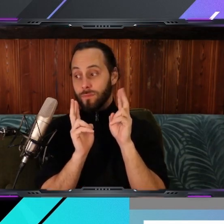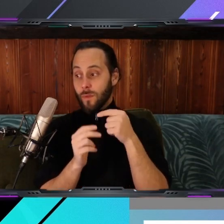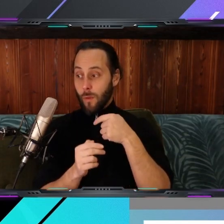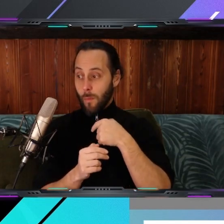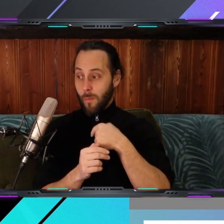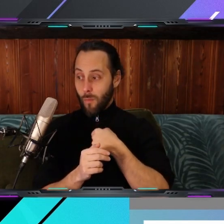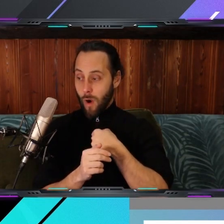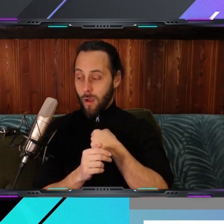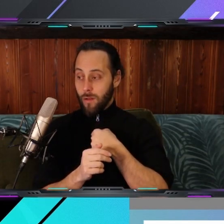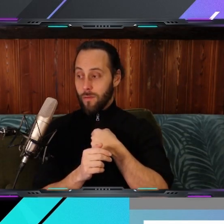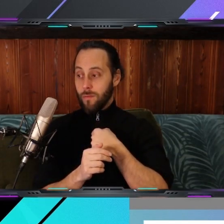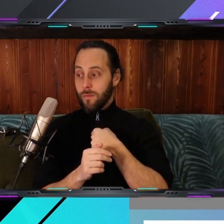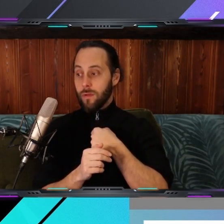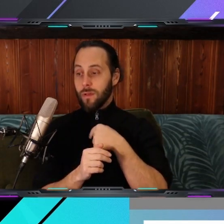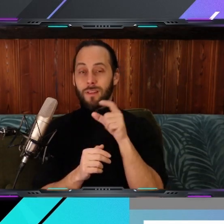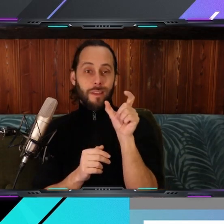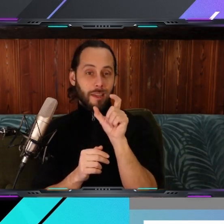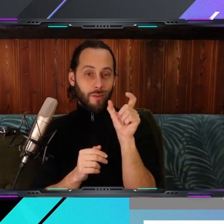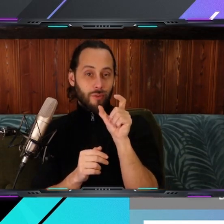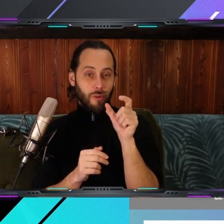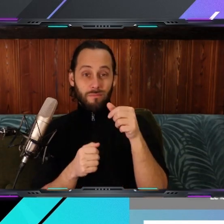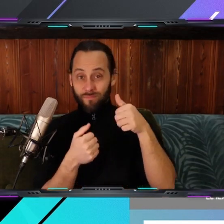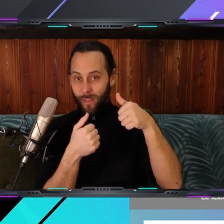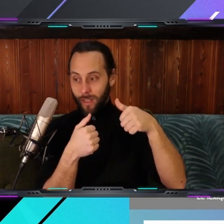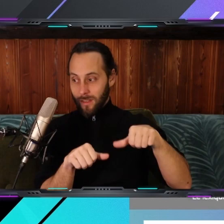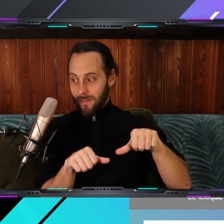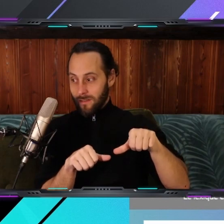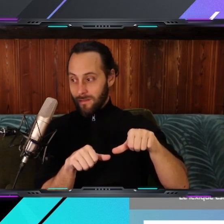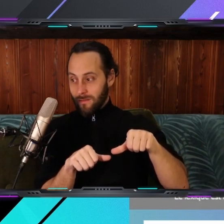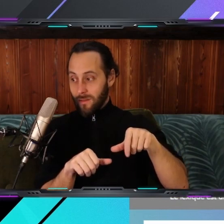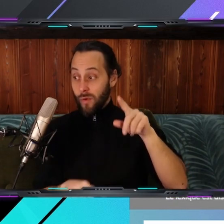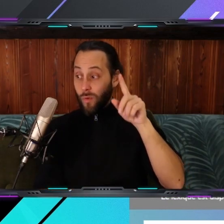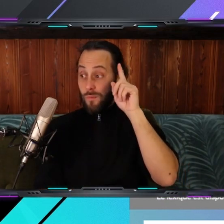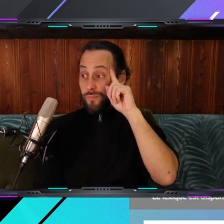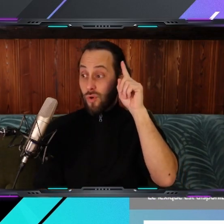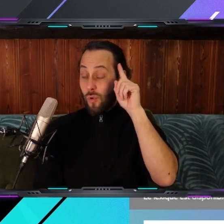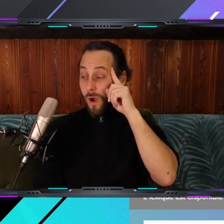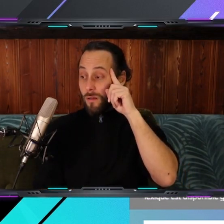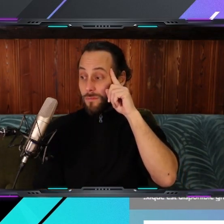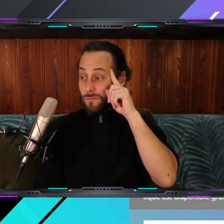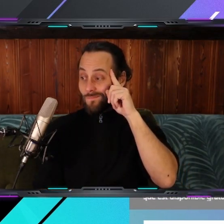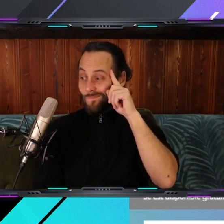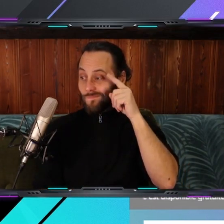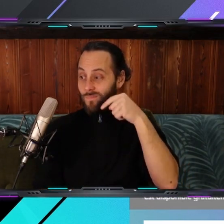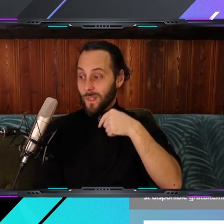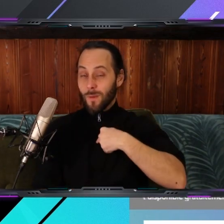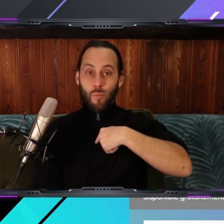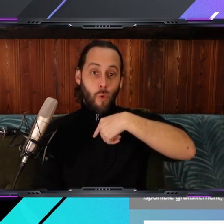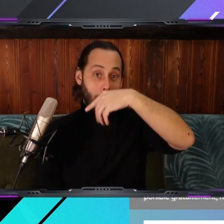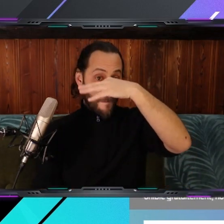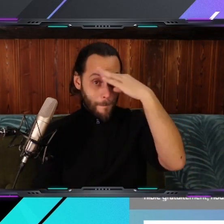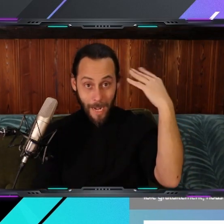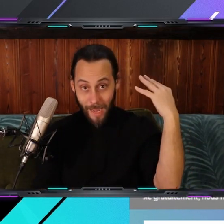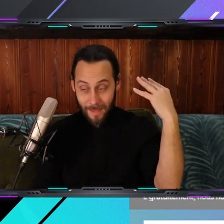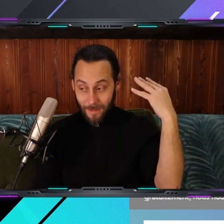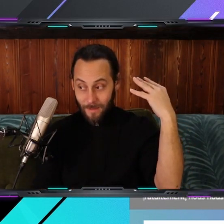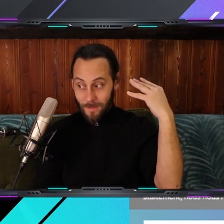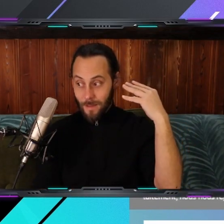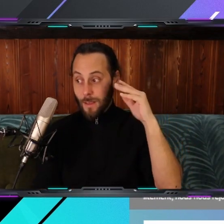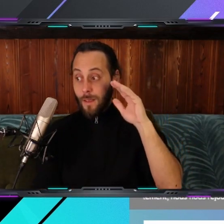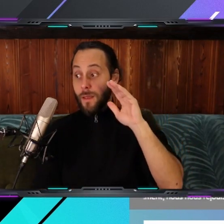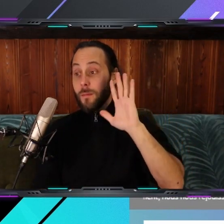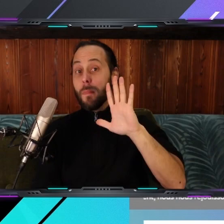hôpital, moi, quelque temps reste. Pourquoi? Moi,